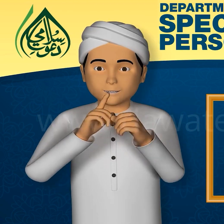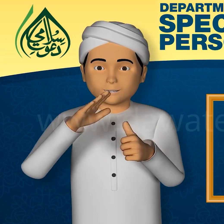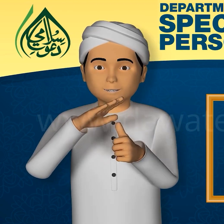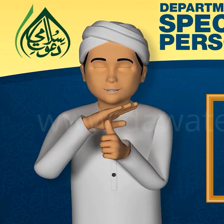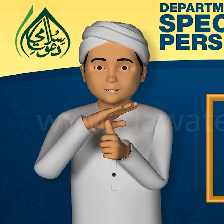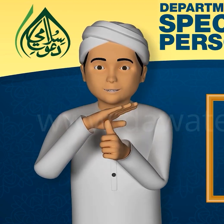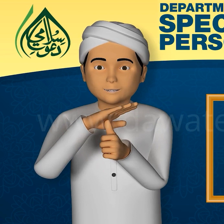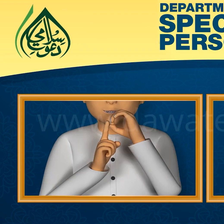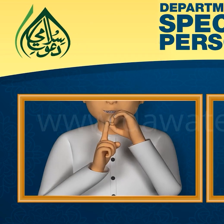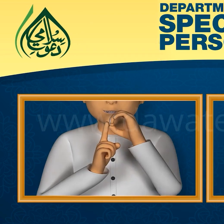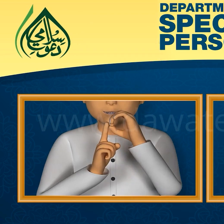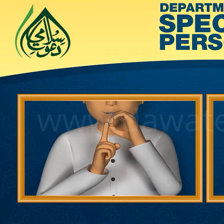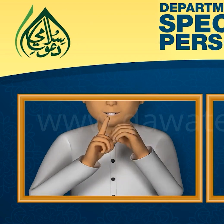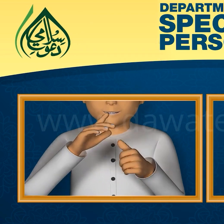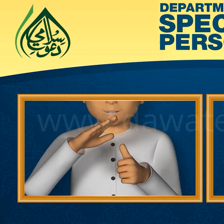प्रिंसिपल